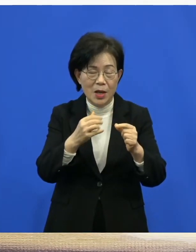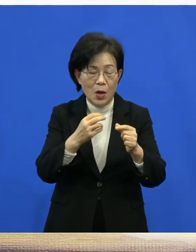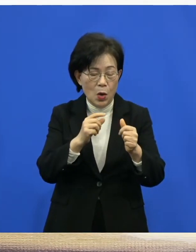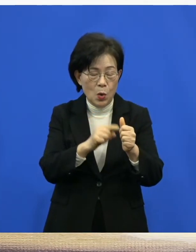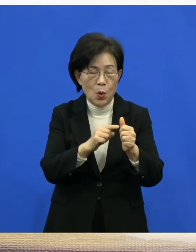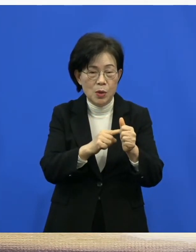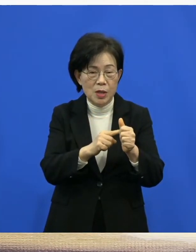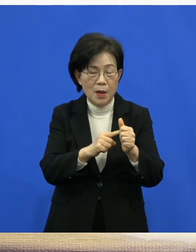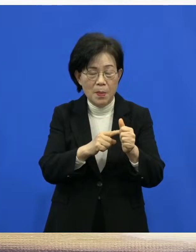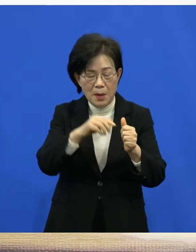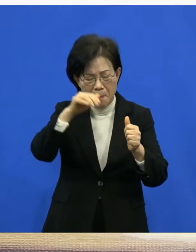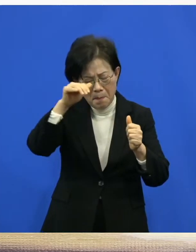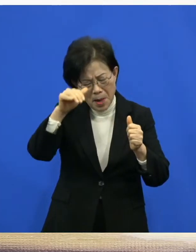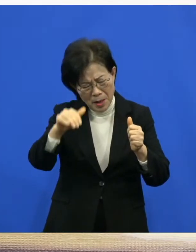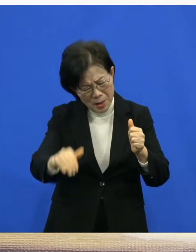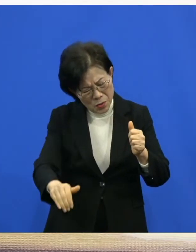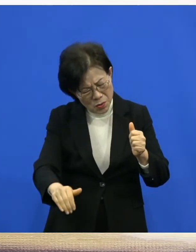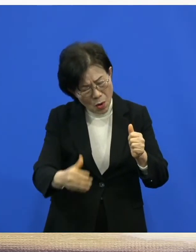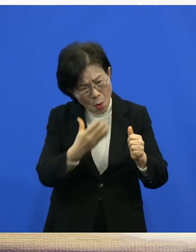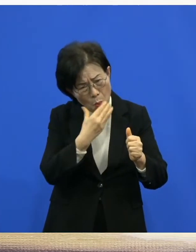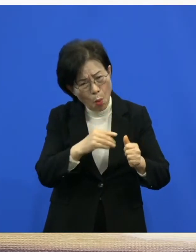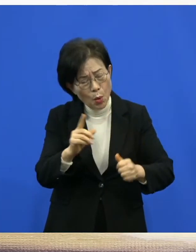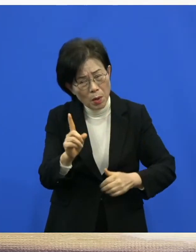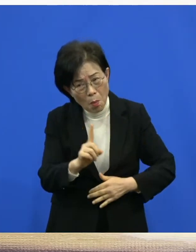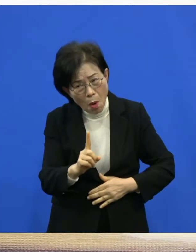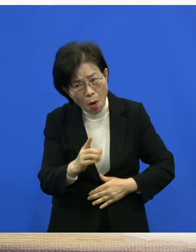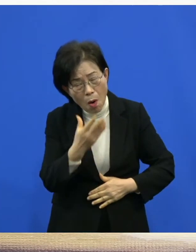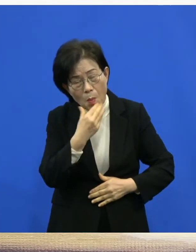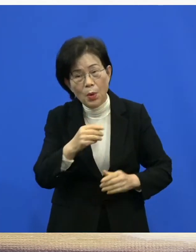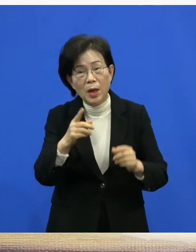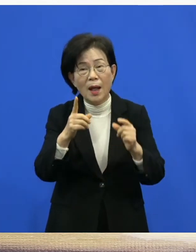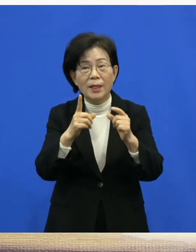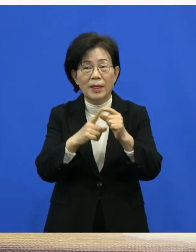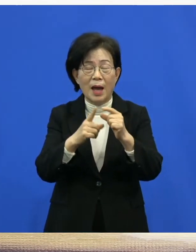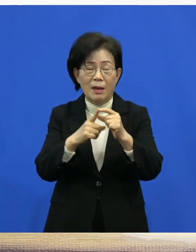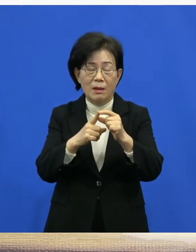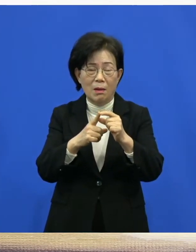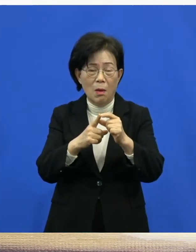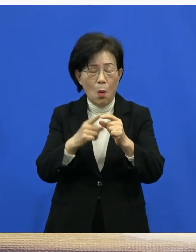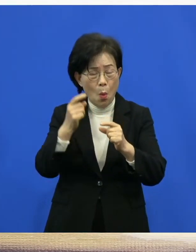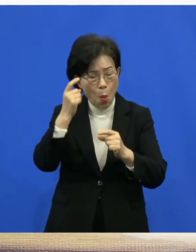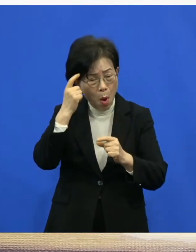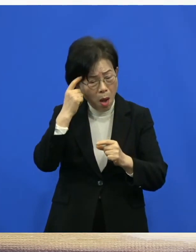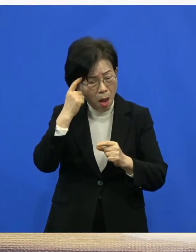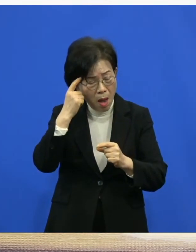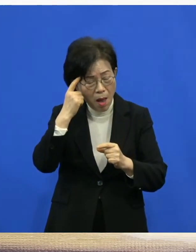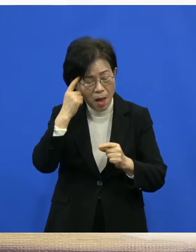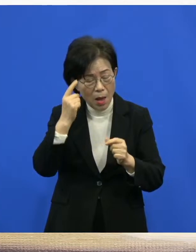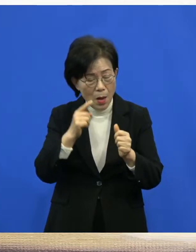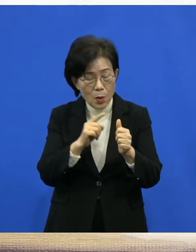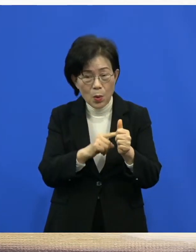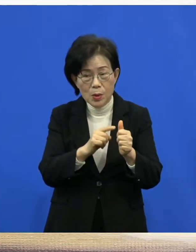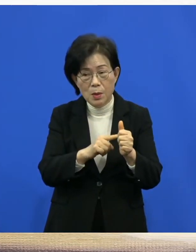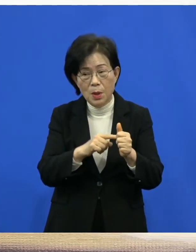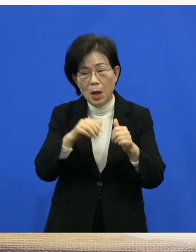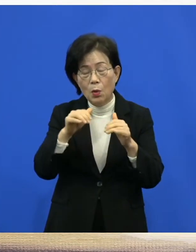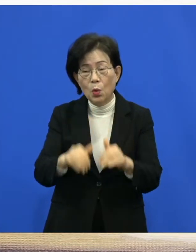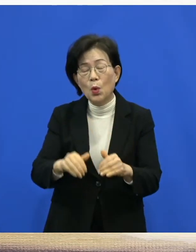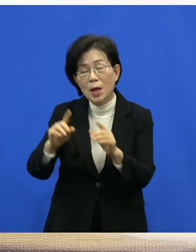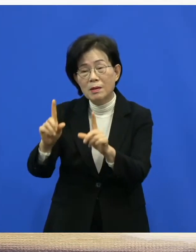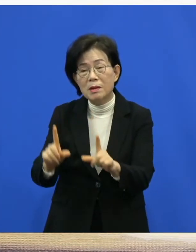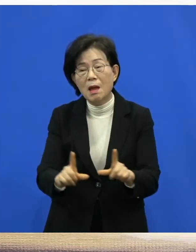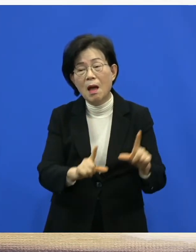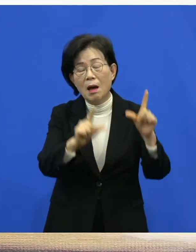있는데 무엇이 복인가? 복이라는 단어를 왜 여기다 붙이고 있는가? 요셉에게 지금 노예 생활하는데,